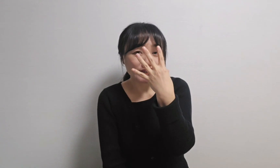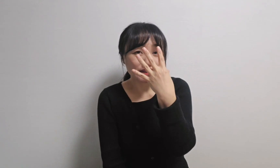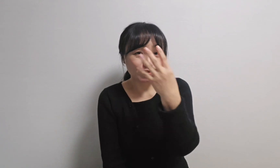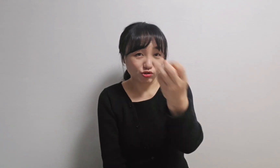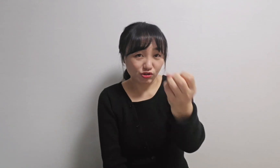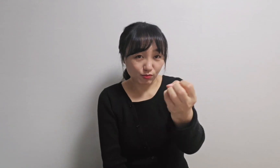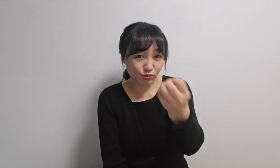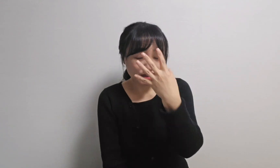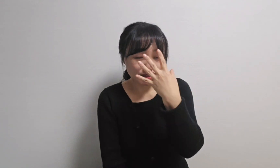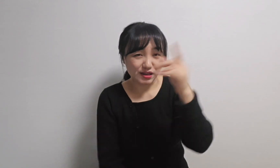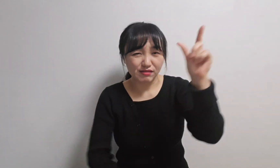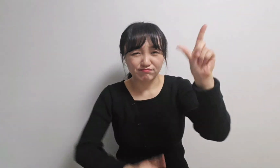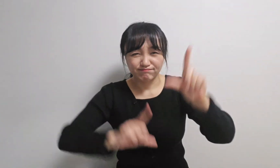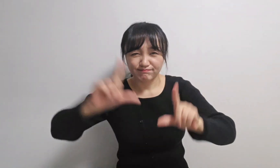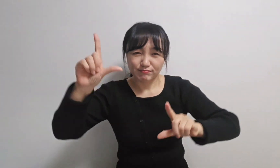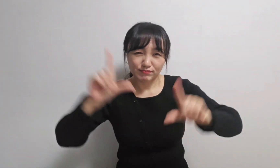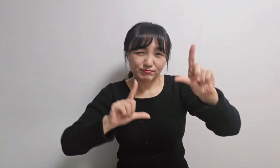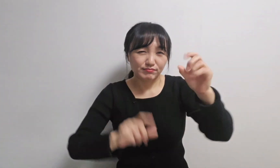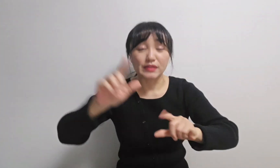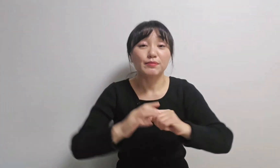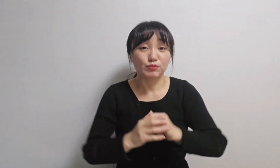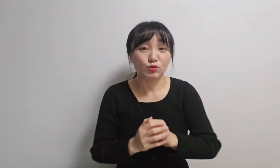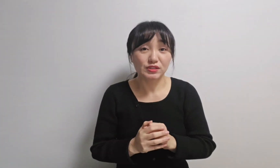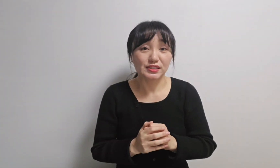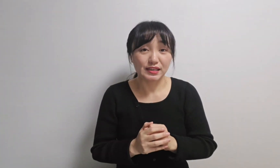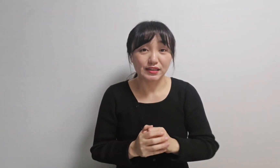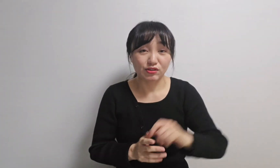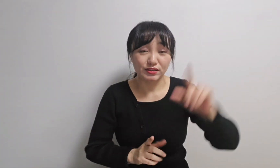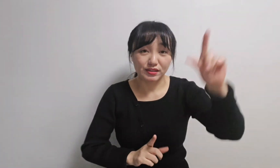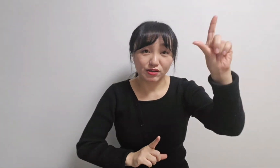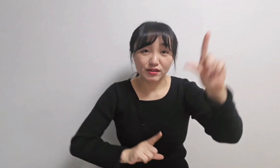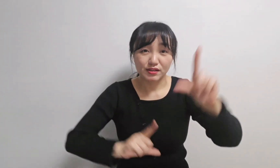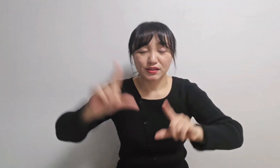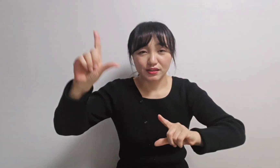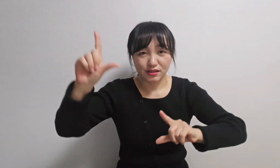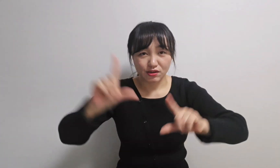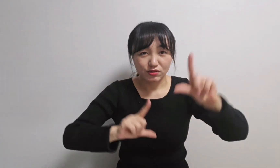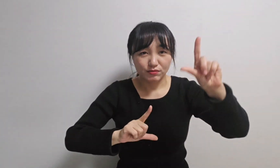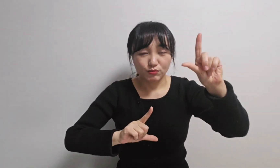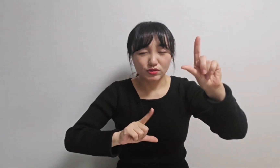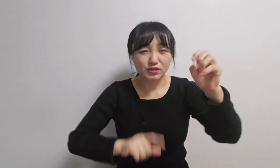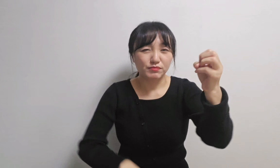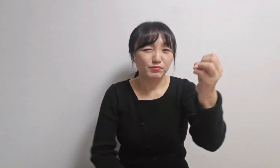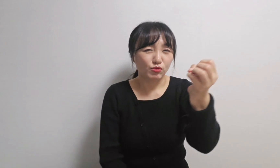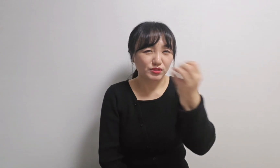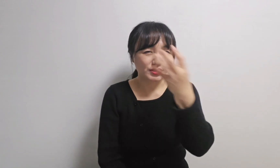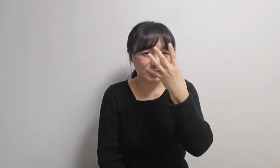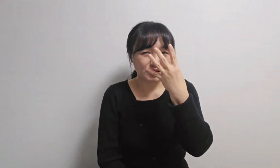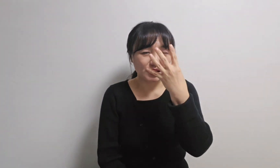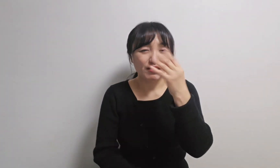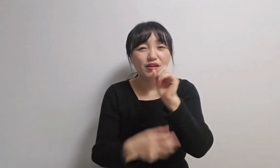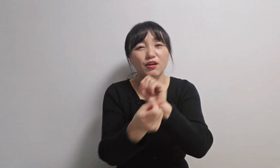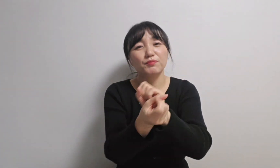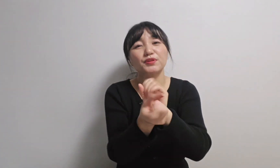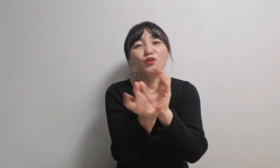못생기다 수어예요. 못생기다. 안 예쁜 꽃을 얘기하는 것 같아서 모습 못생기게 피어도.